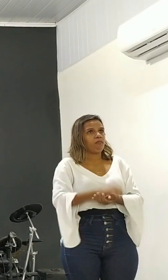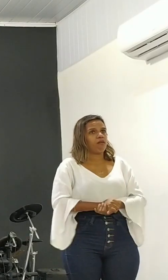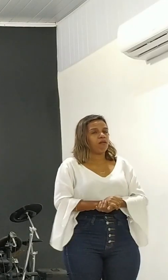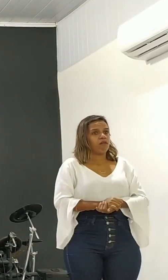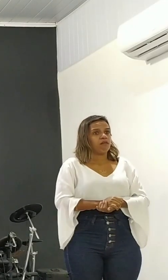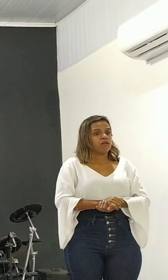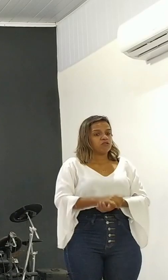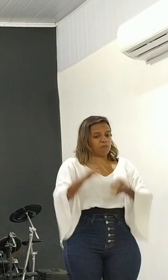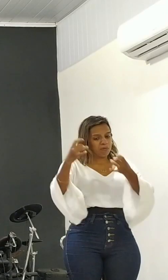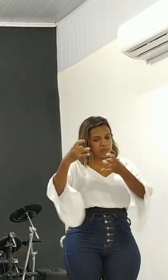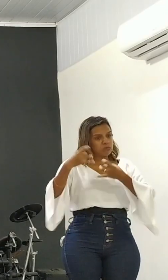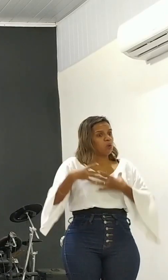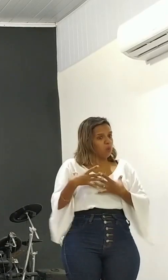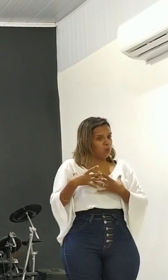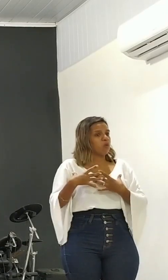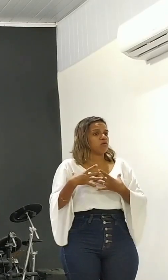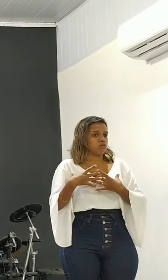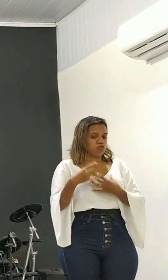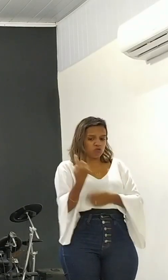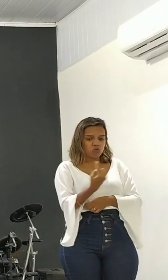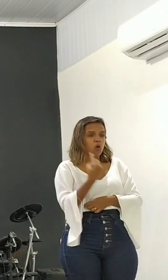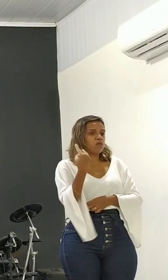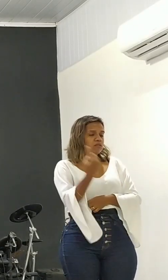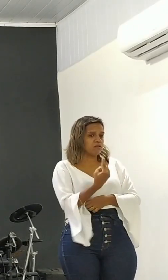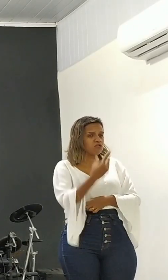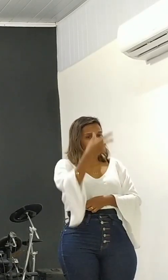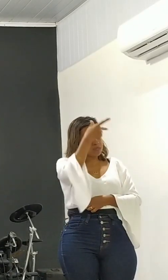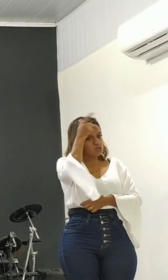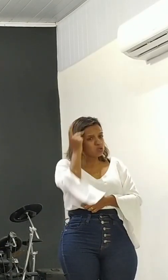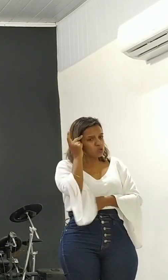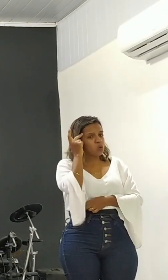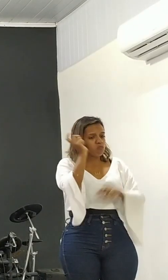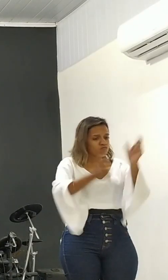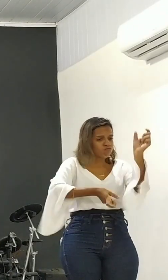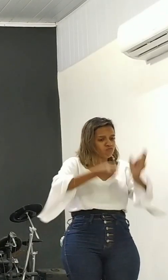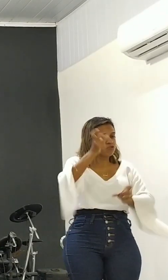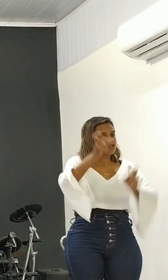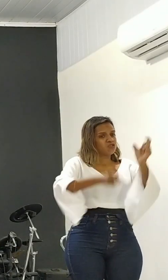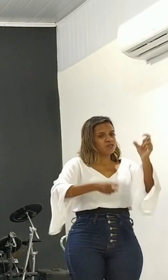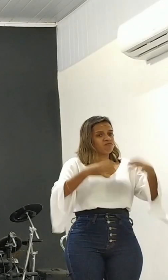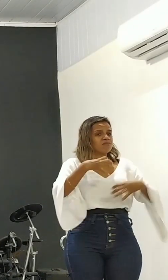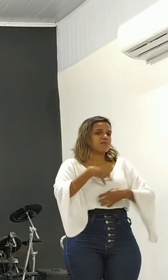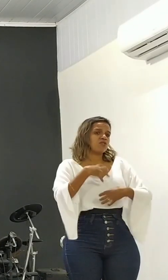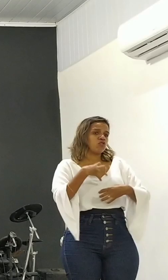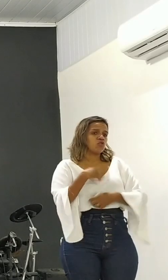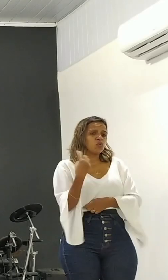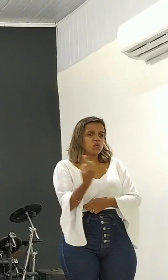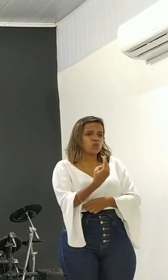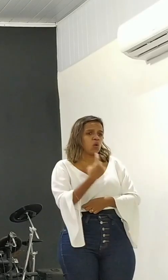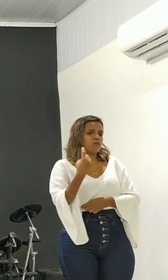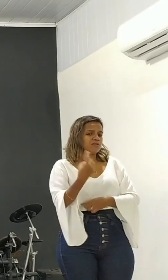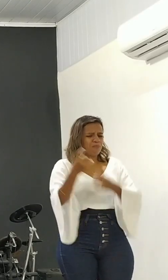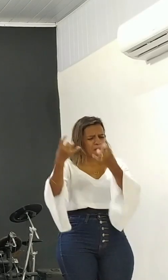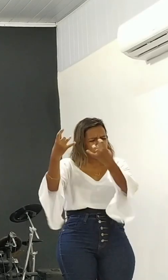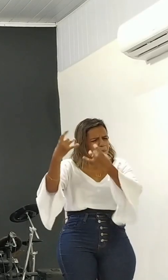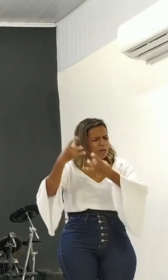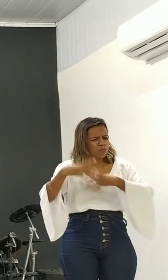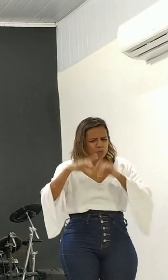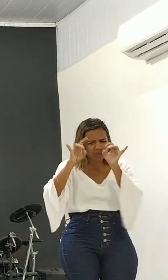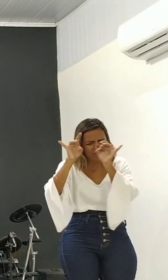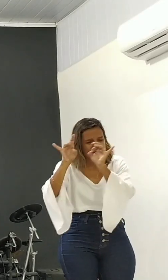de exclusão, de satisfação, de desamparo. As pessoas estão se sentindo desamparadas. São todos sentimentos